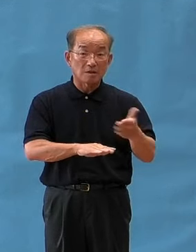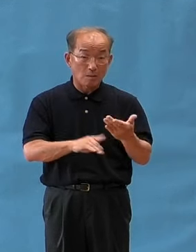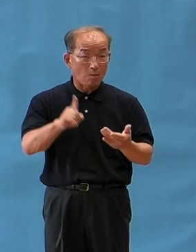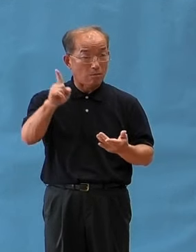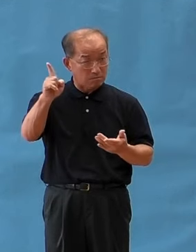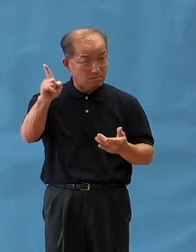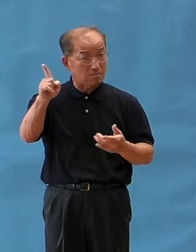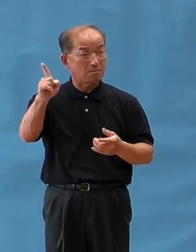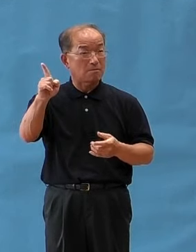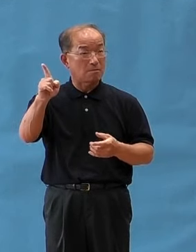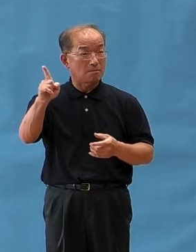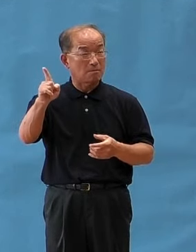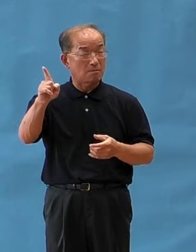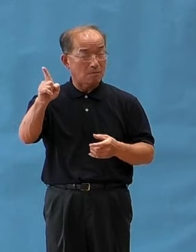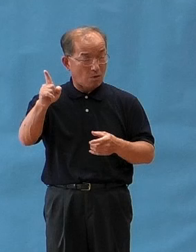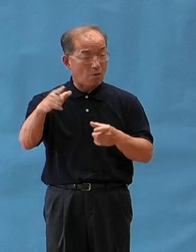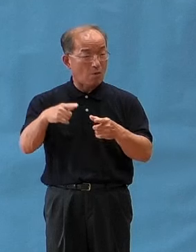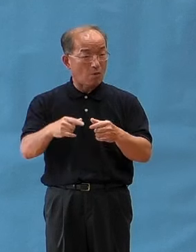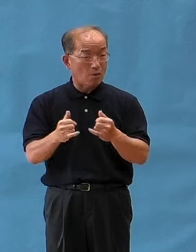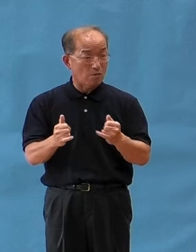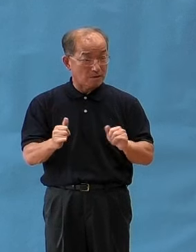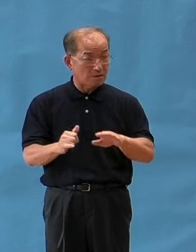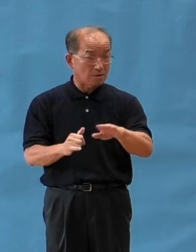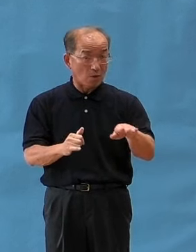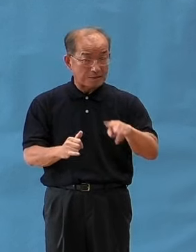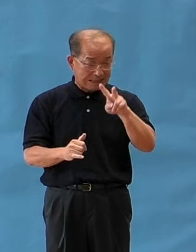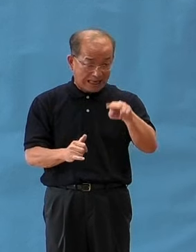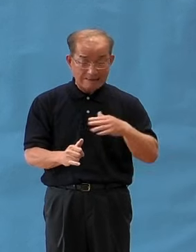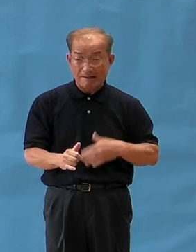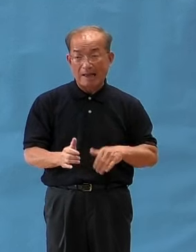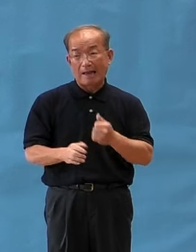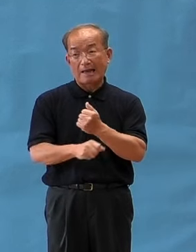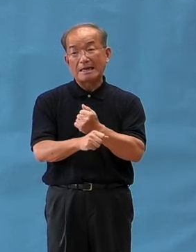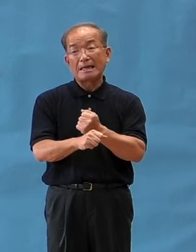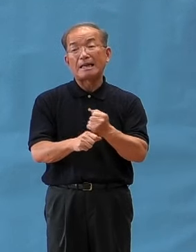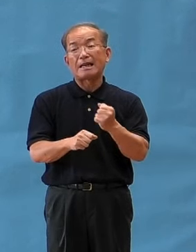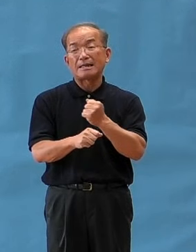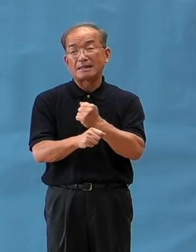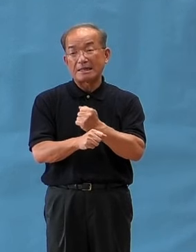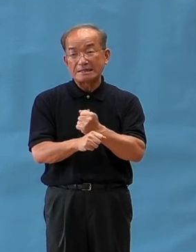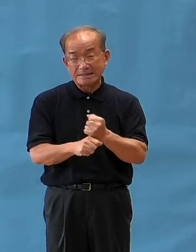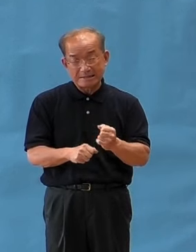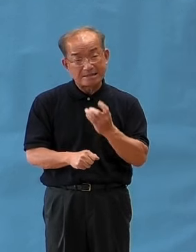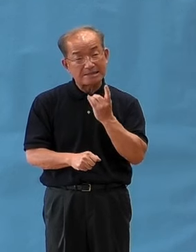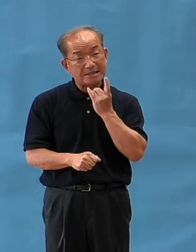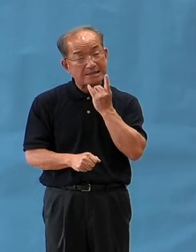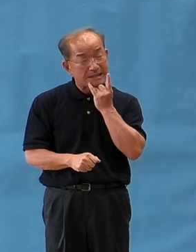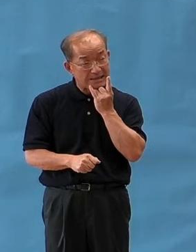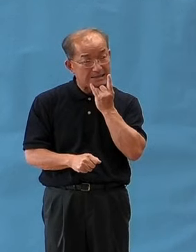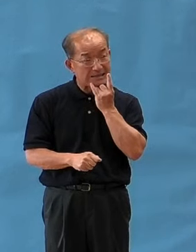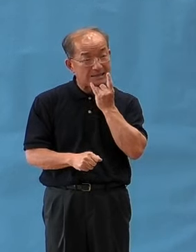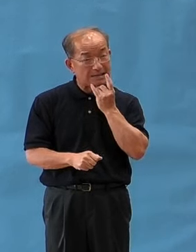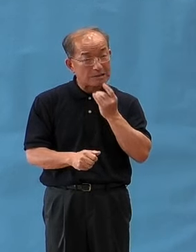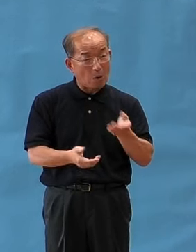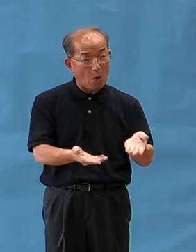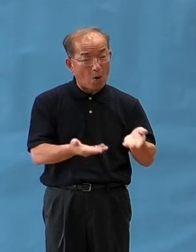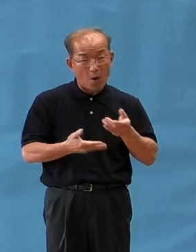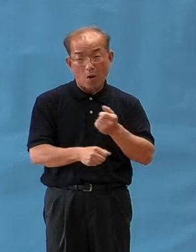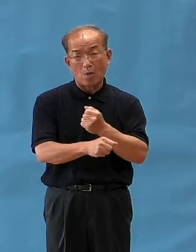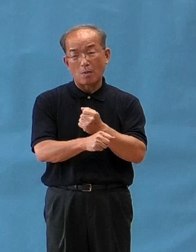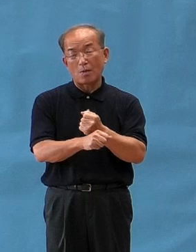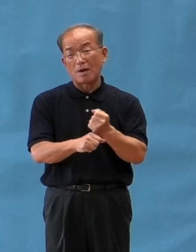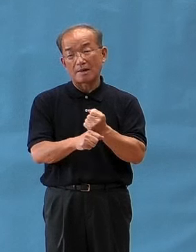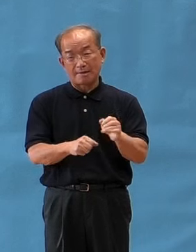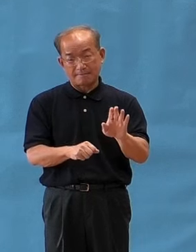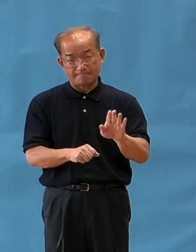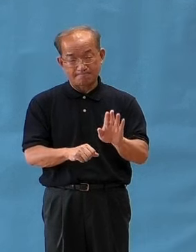んじゃ、国民のその、理解を得られないし、期待を集められないと、思いますよ。ともかく